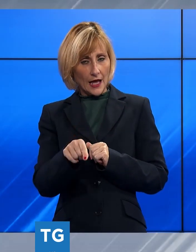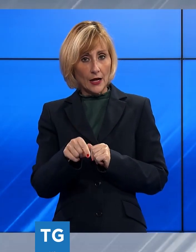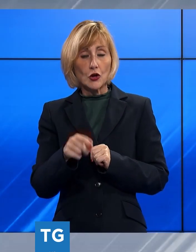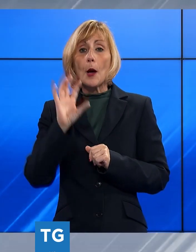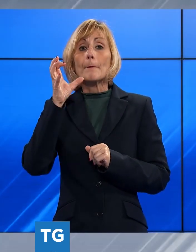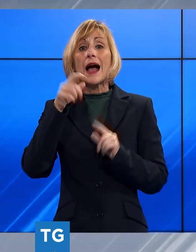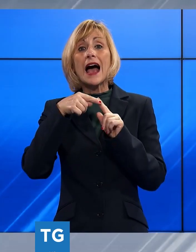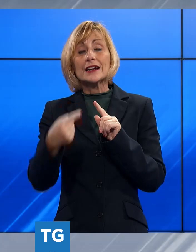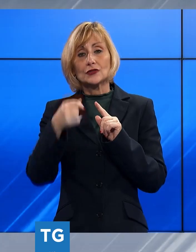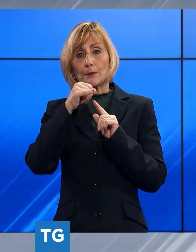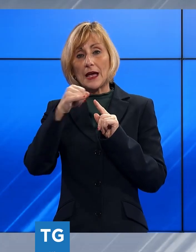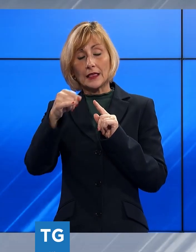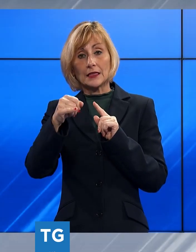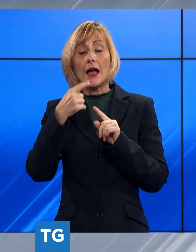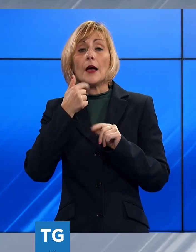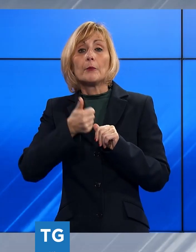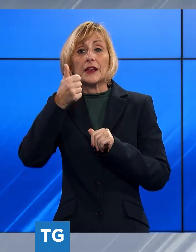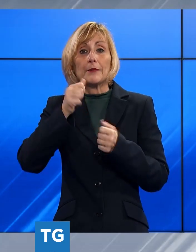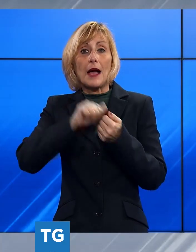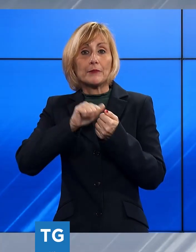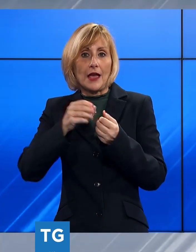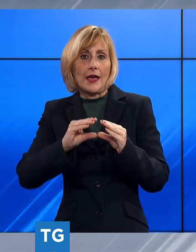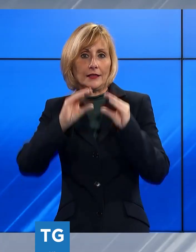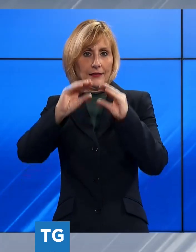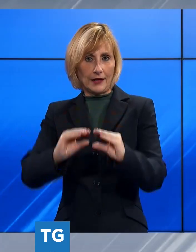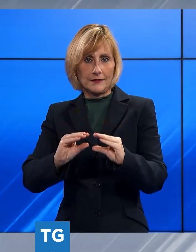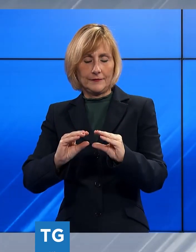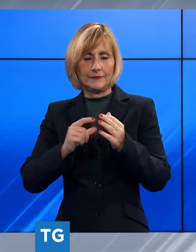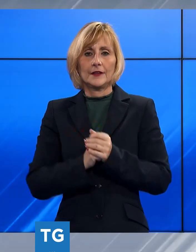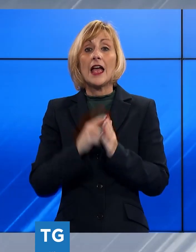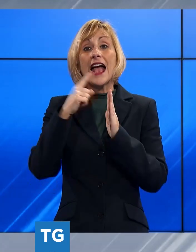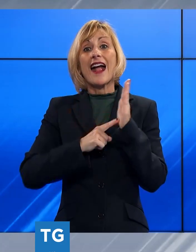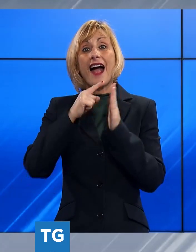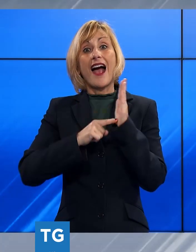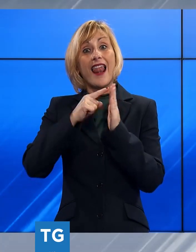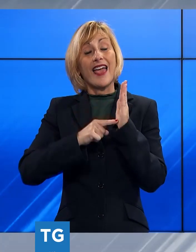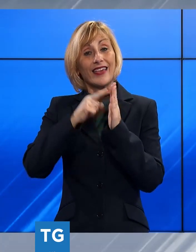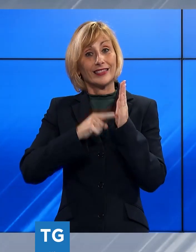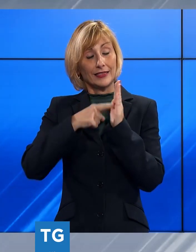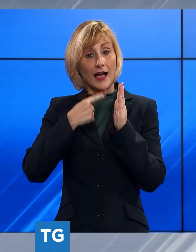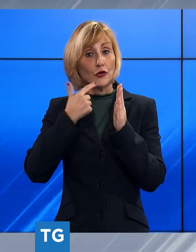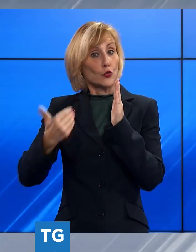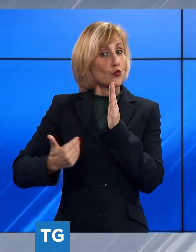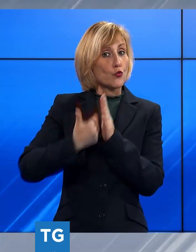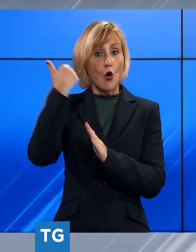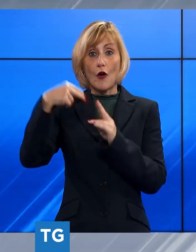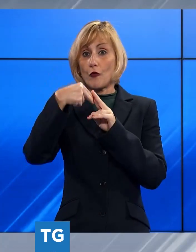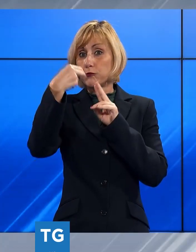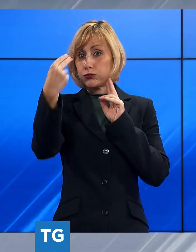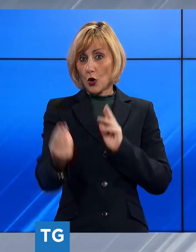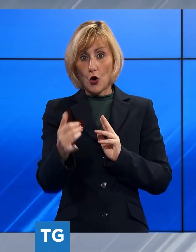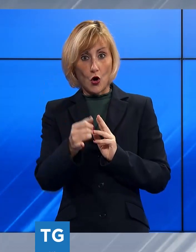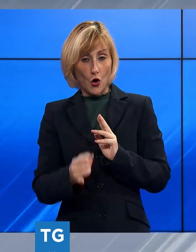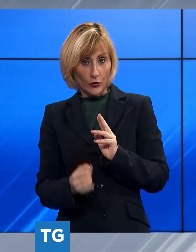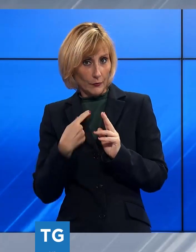ci sarà la posa della prima pietra prende forma il calendario per la realizzazione del nuovo ponte sul Serchio di Lucca a